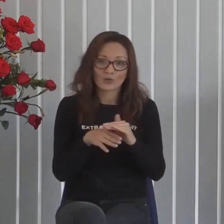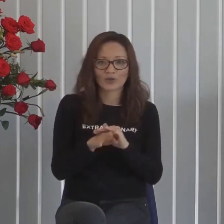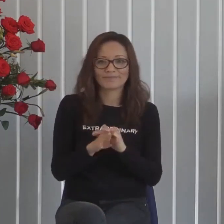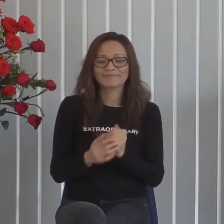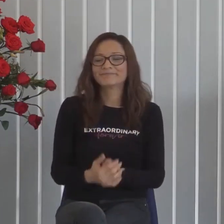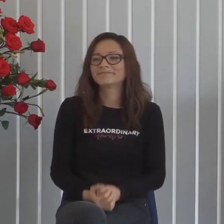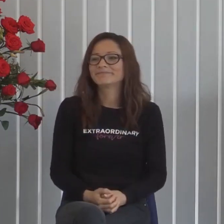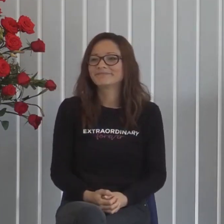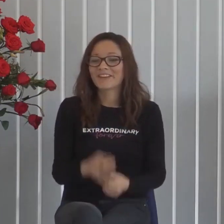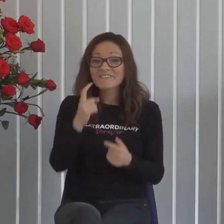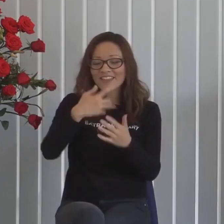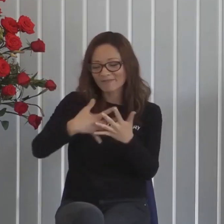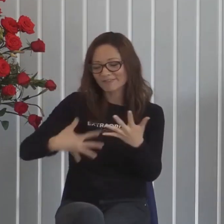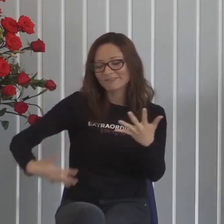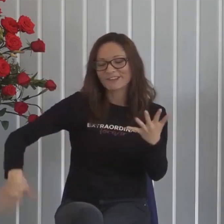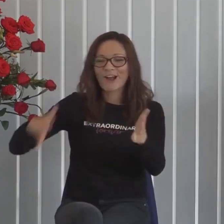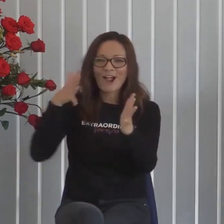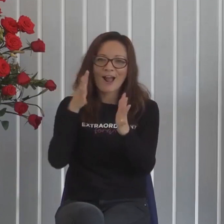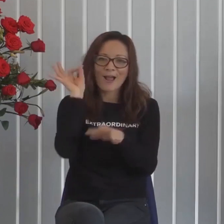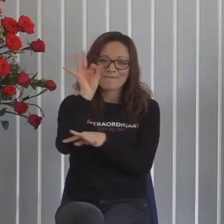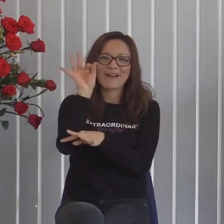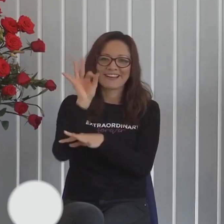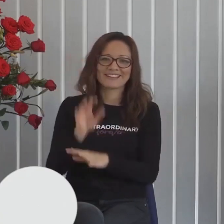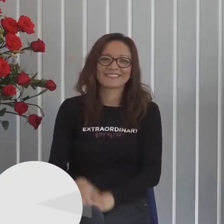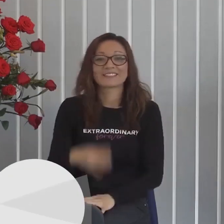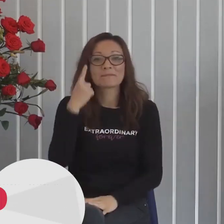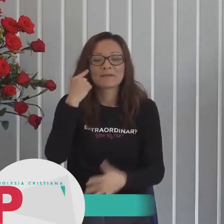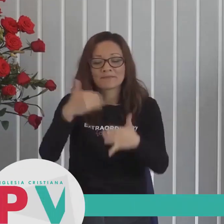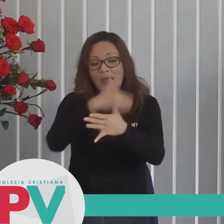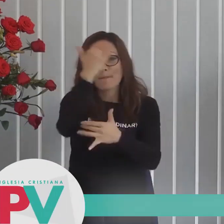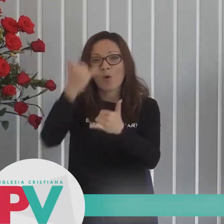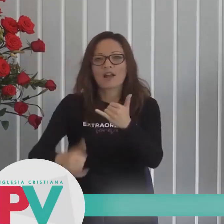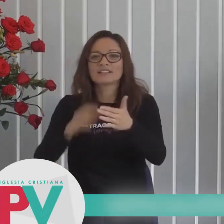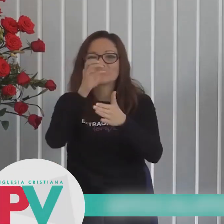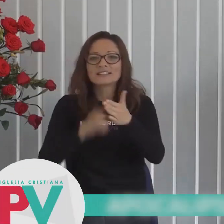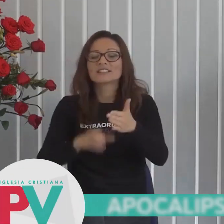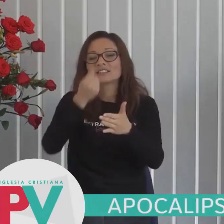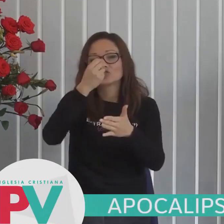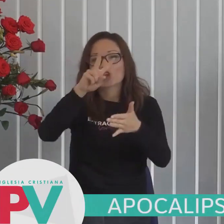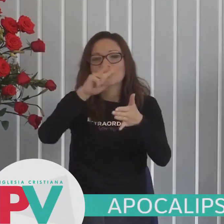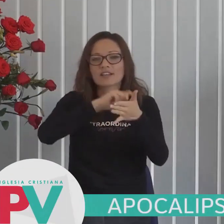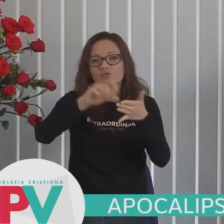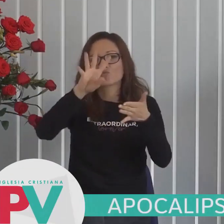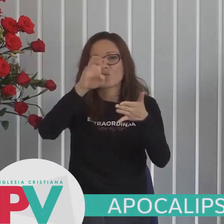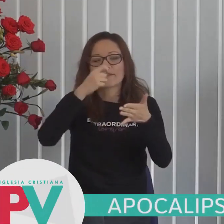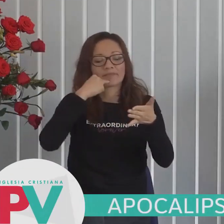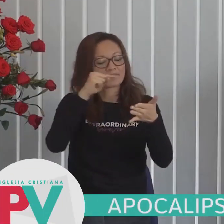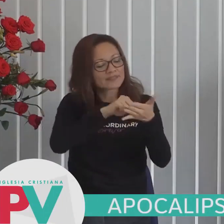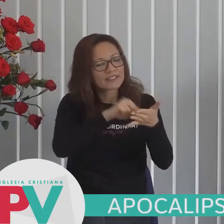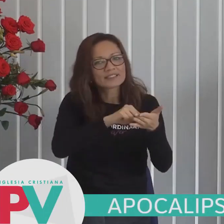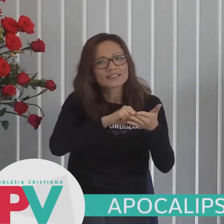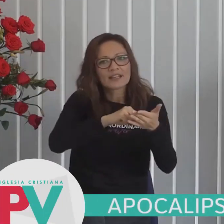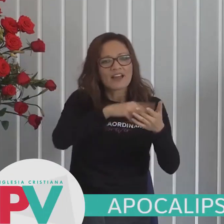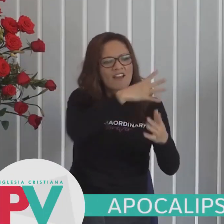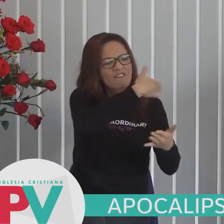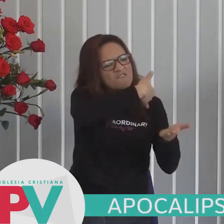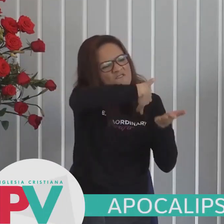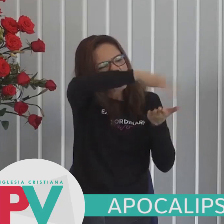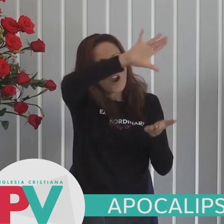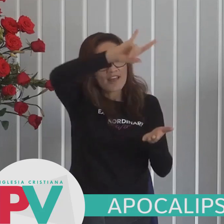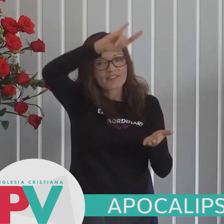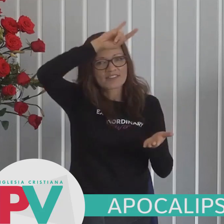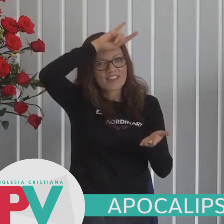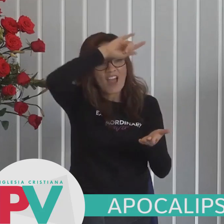prédica. ¿Qué hace Satanás? Apocalipsis 12:9 dice, y fue lanzado fuera el gran dragón, la serpiente antigua, que se llama